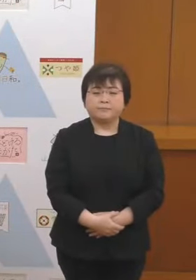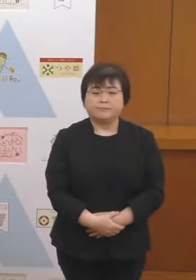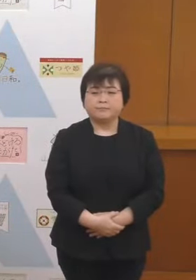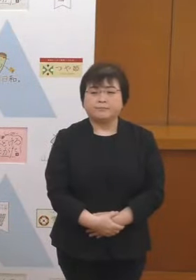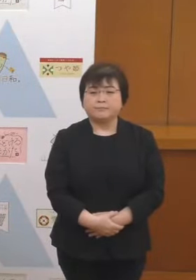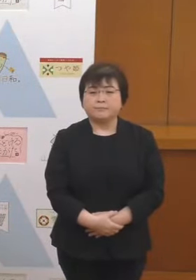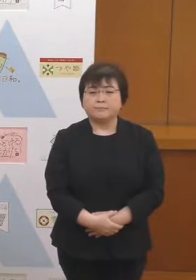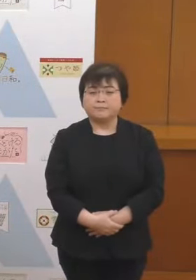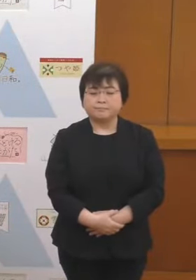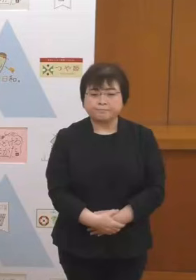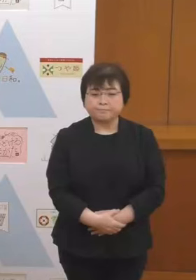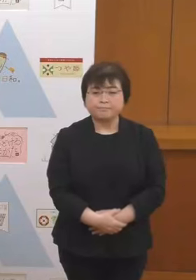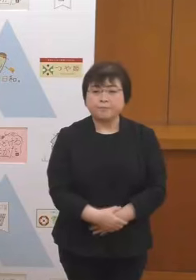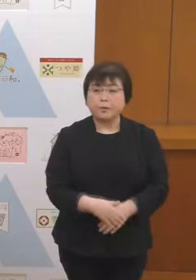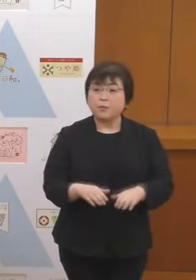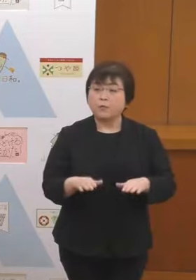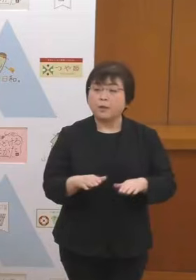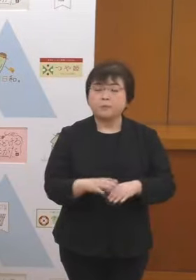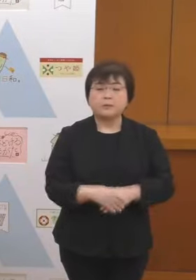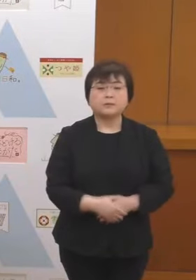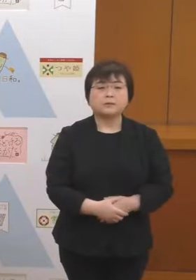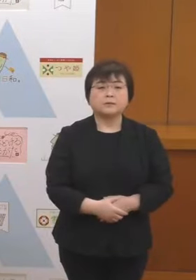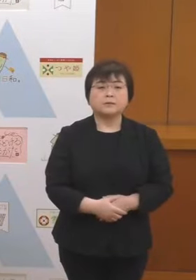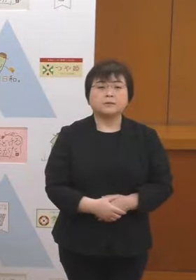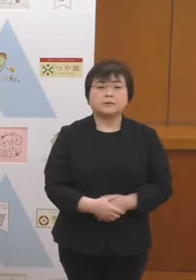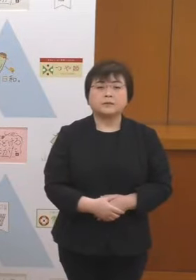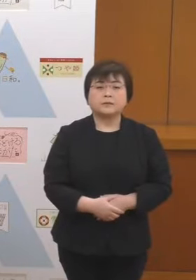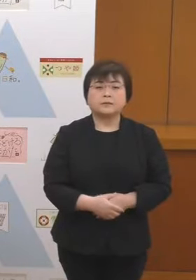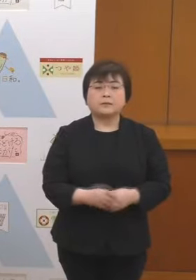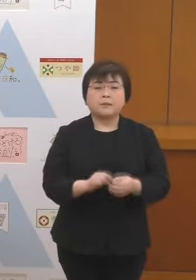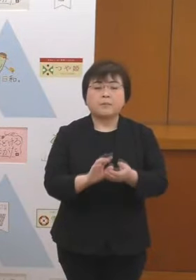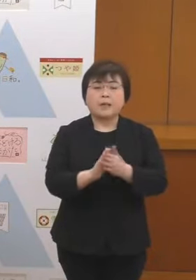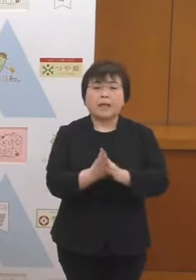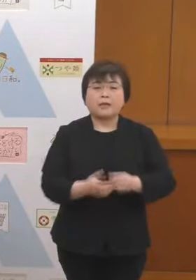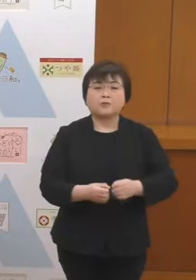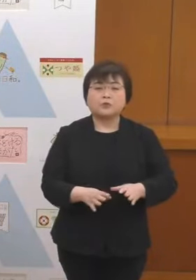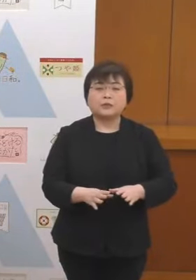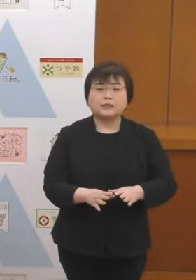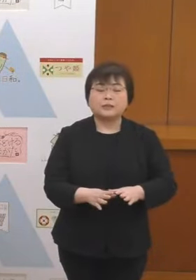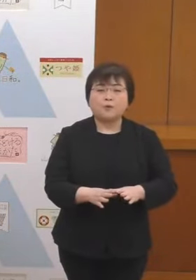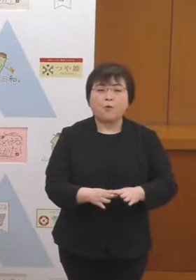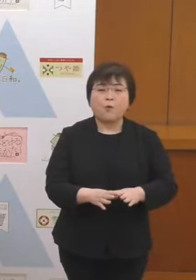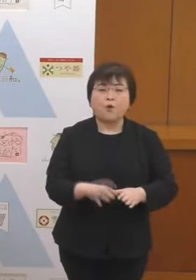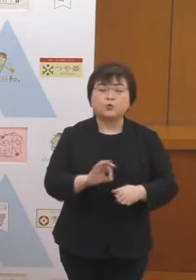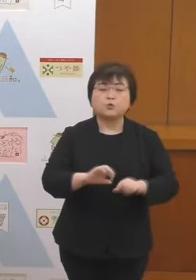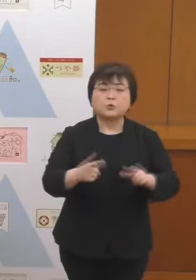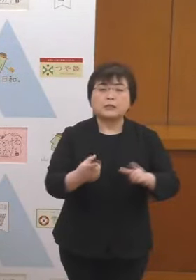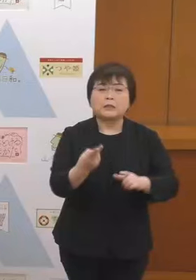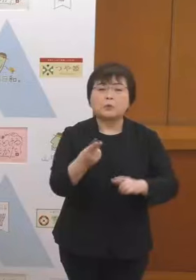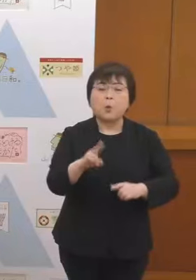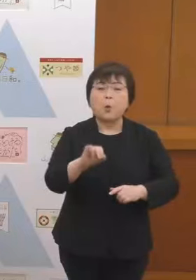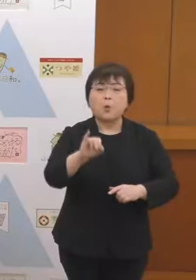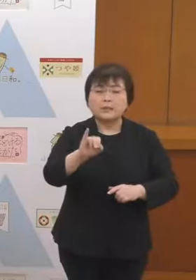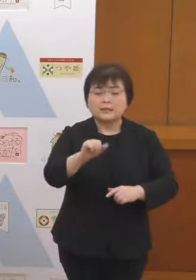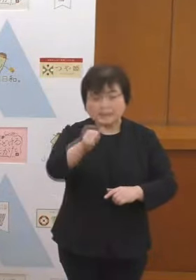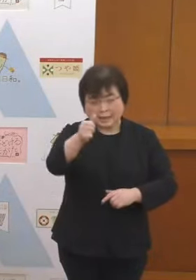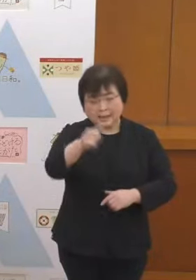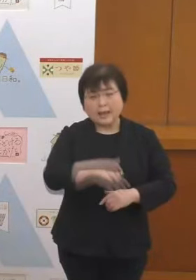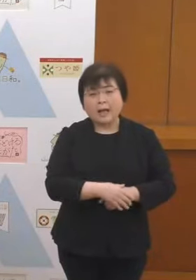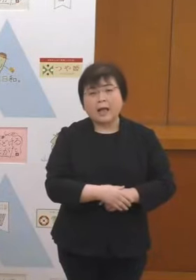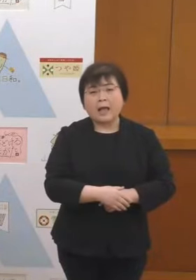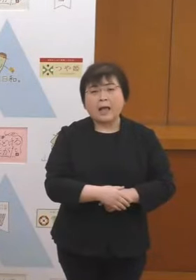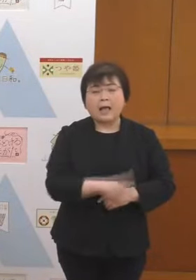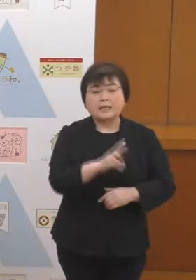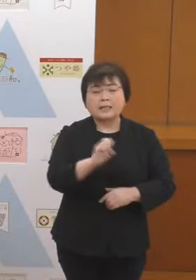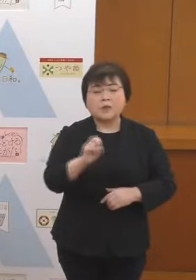えそれからこの度え本件選手の鈴木東井選手があパリ2024